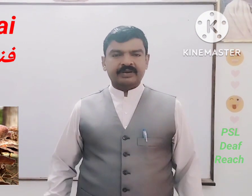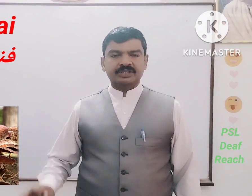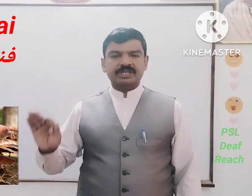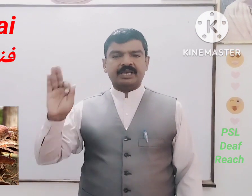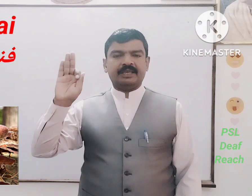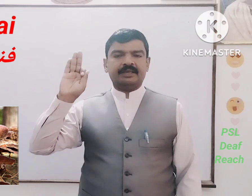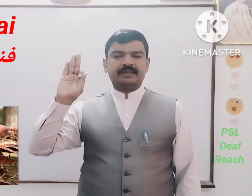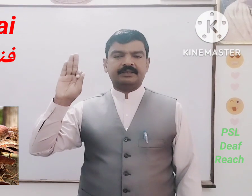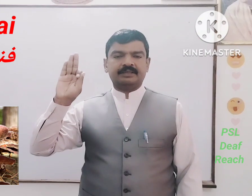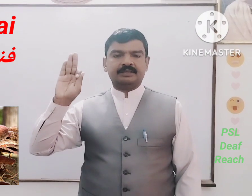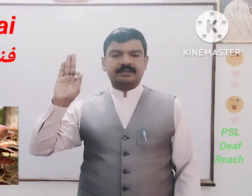फंजाई,